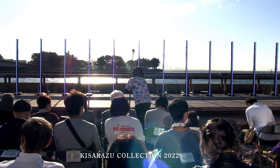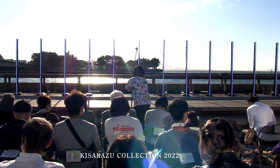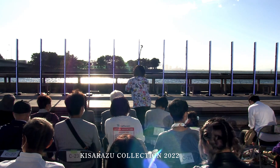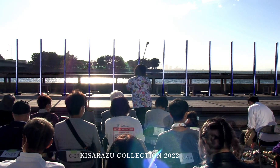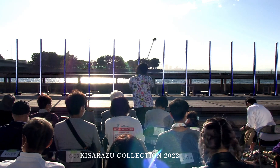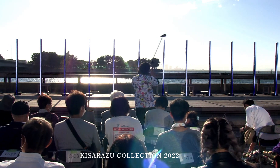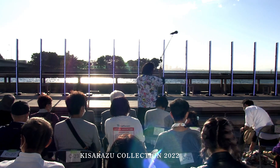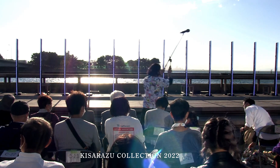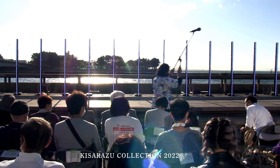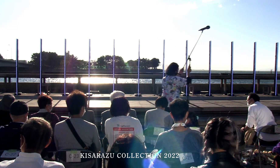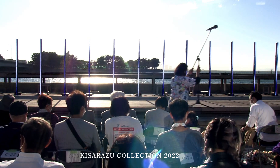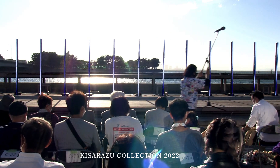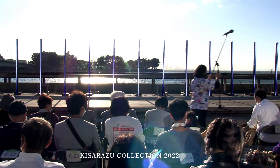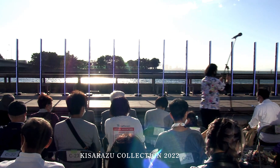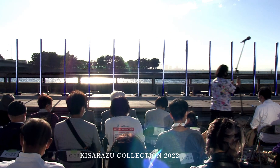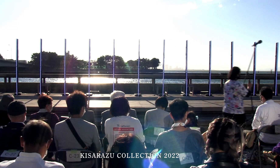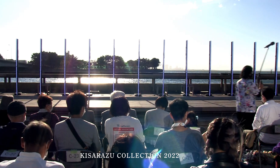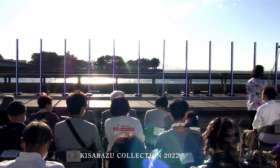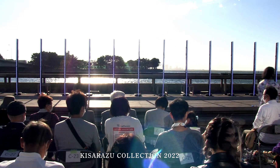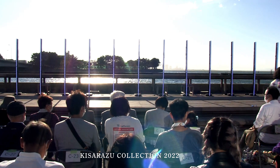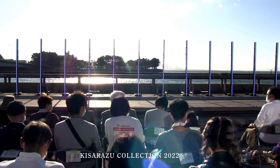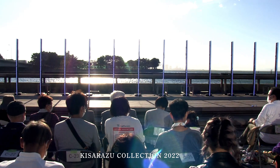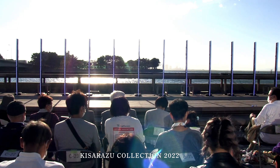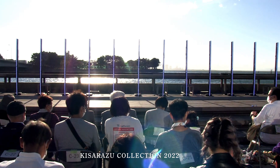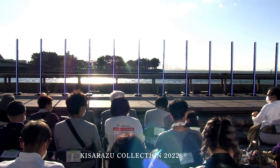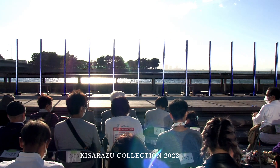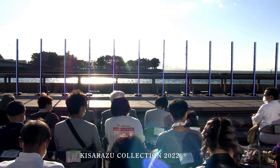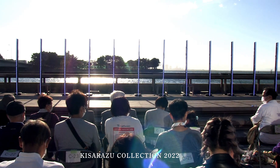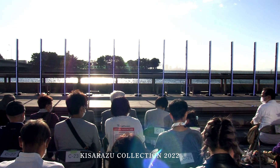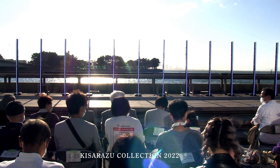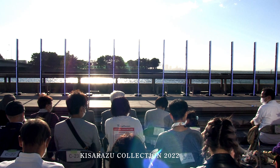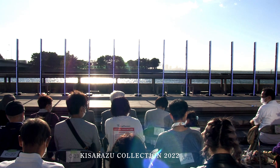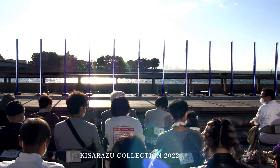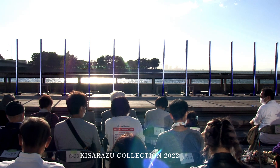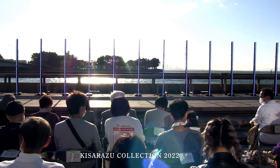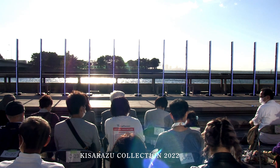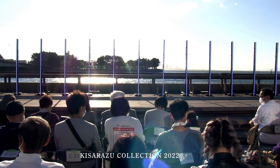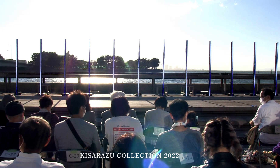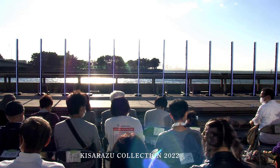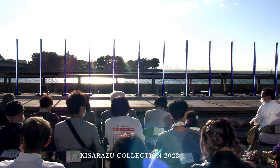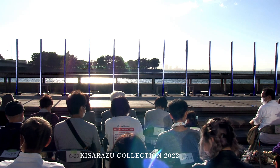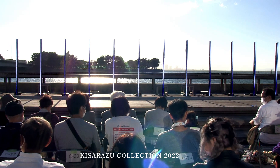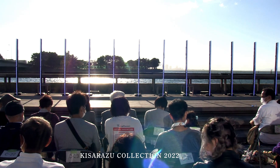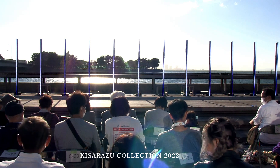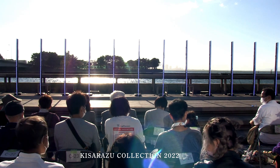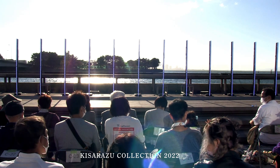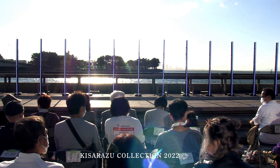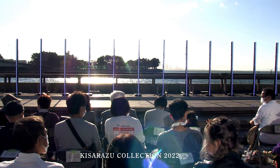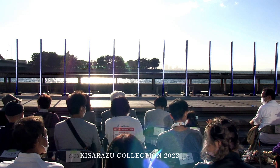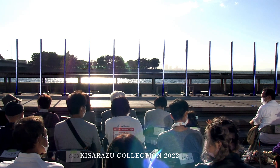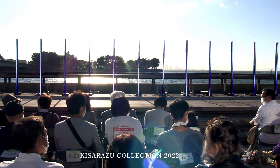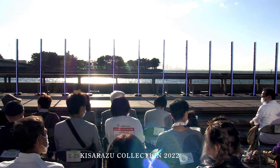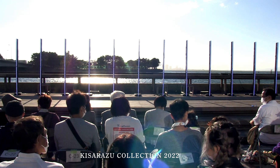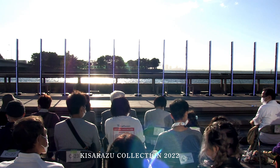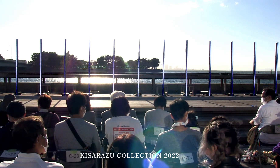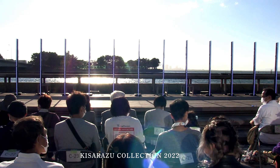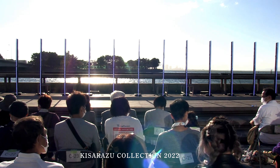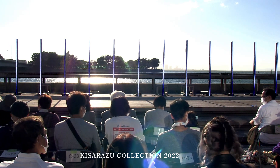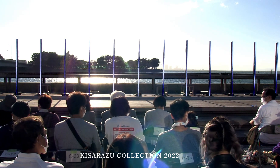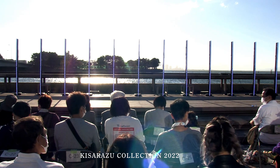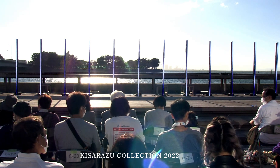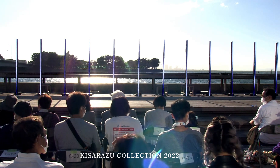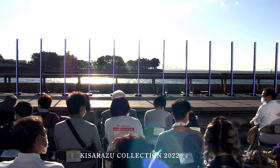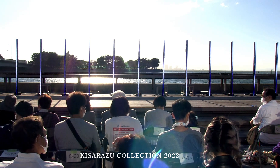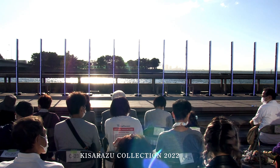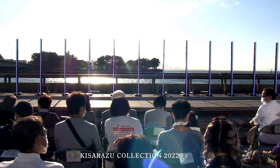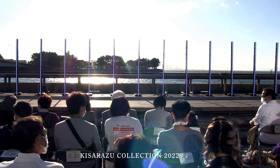とコンクールに出場した生徒の踊りです。どうぞご覧いただくとともに、温かい拍手をお